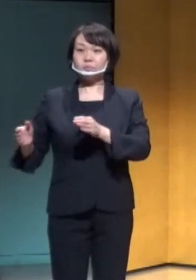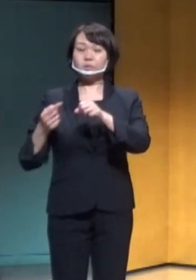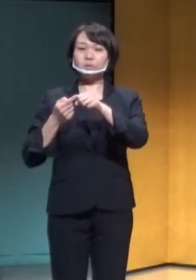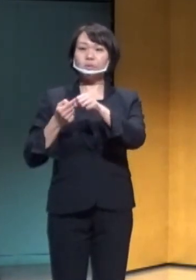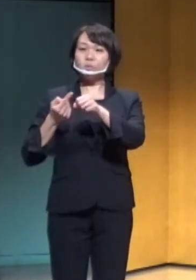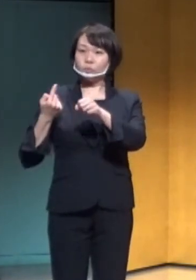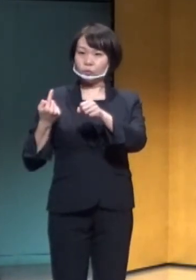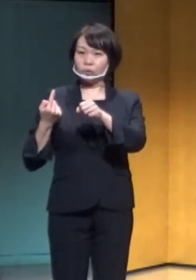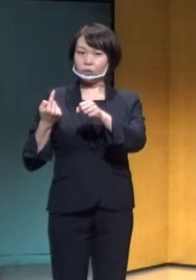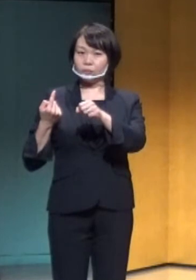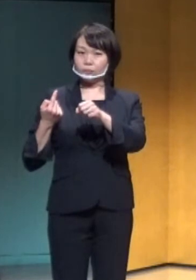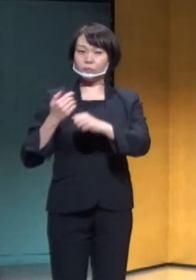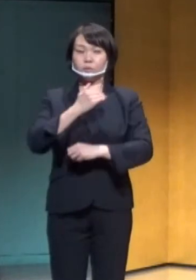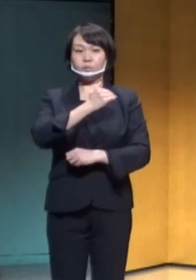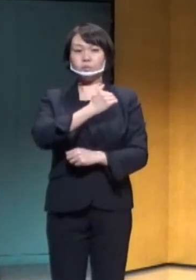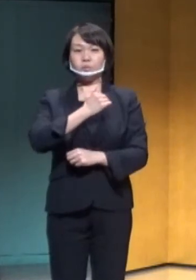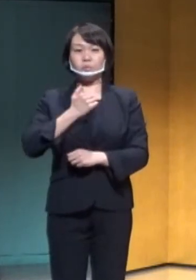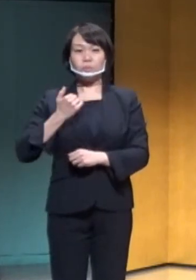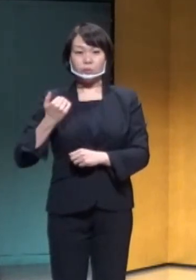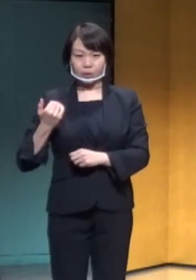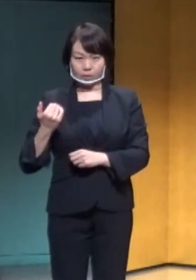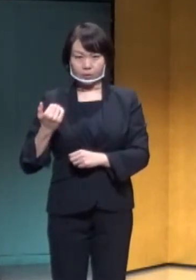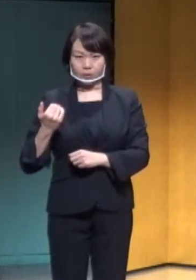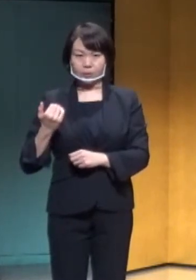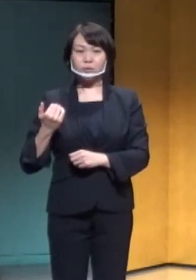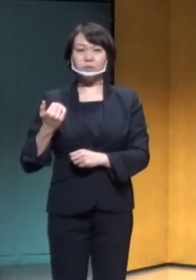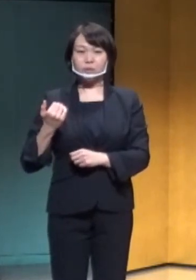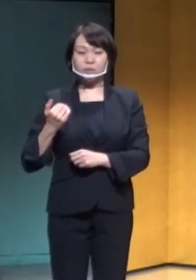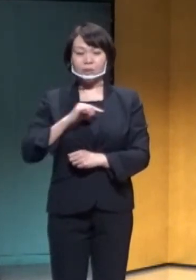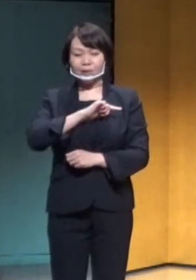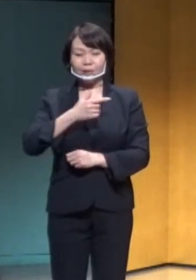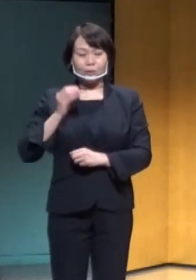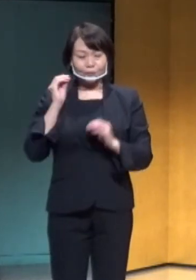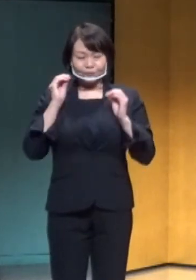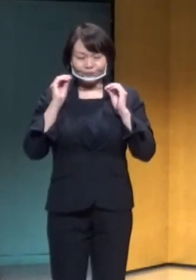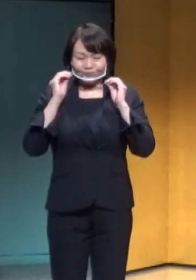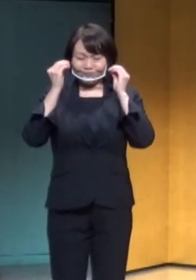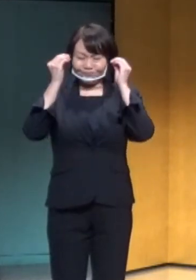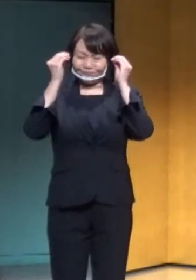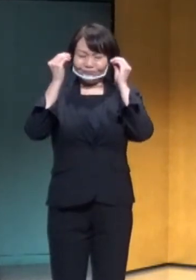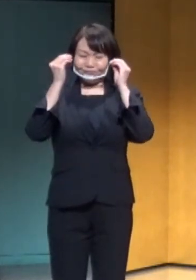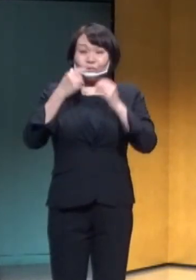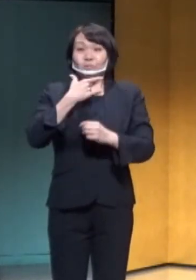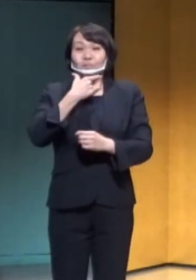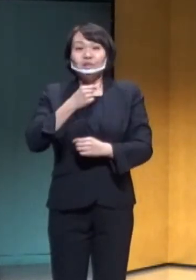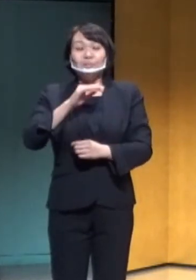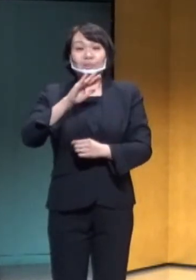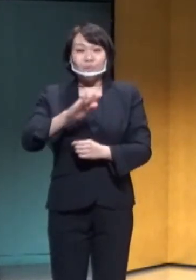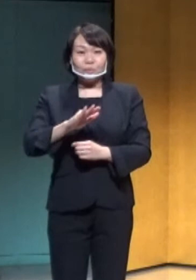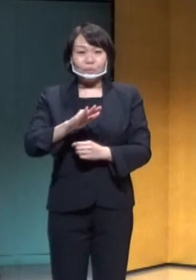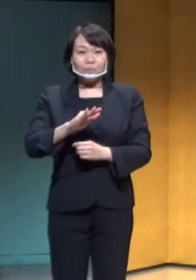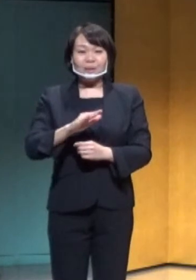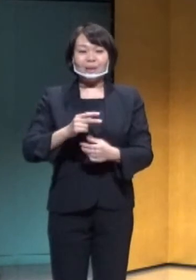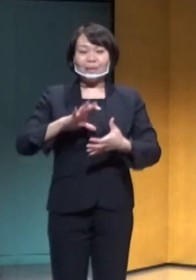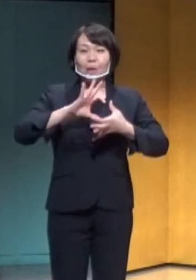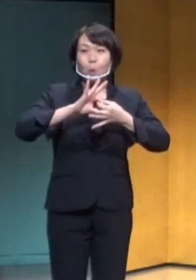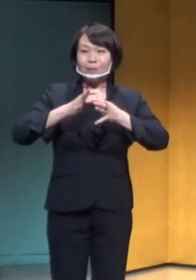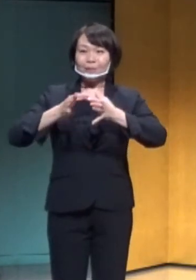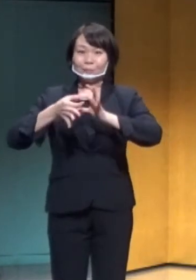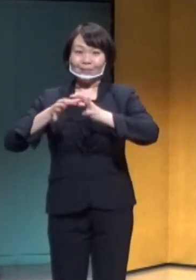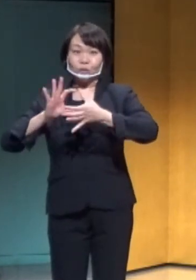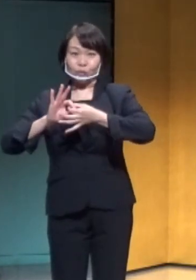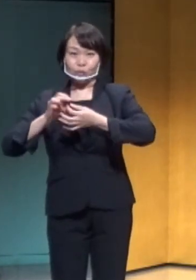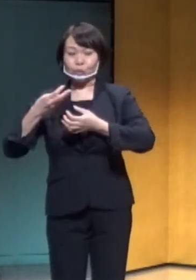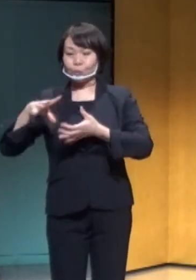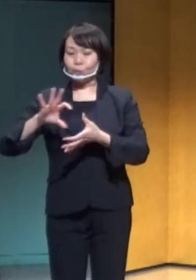年私たち多くの感動と希望を与えてくれた東京2020オリンピック・パ